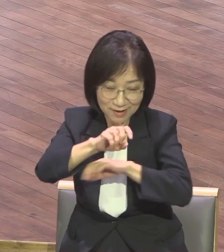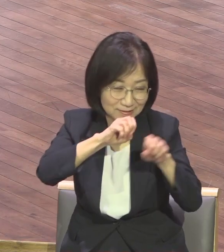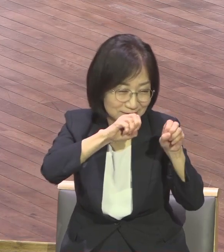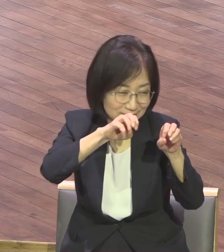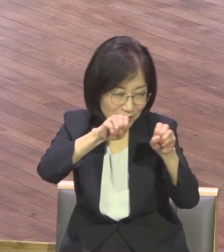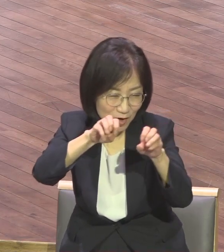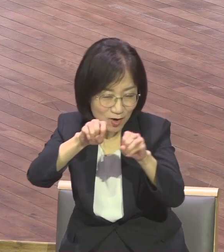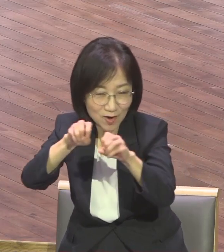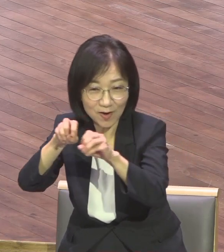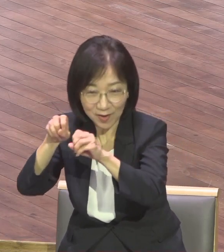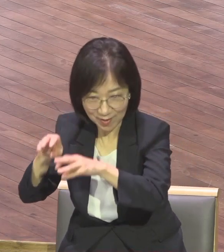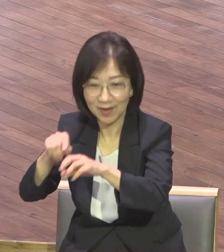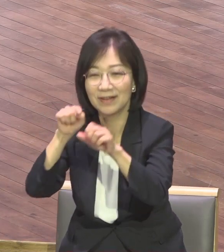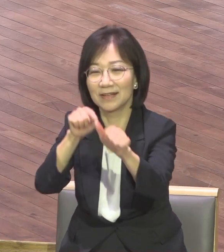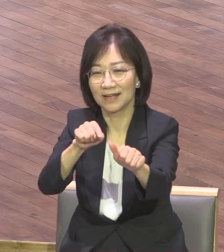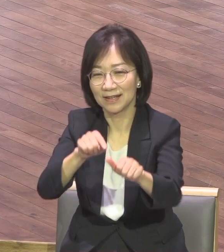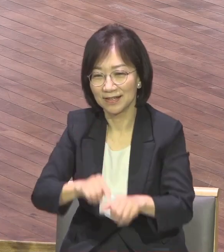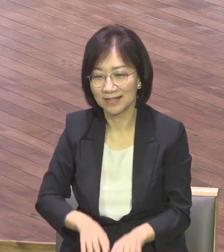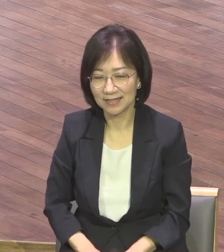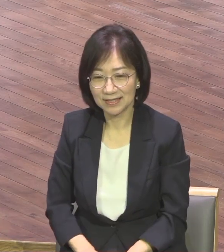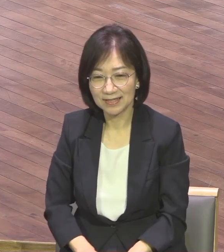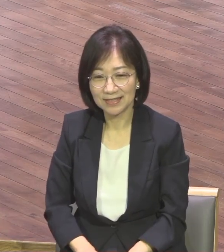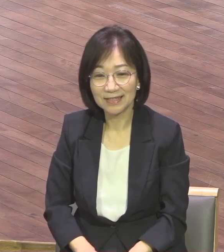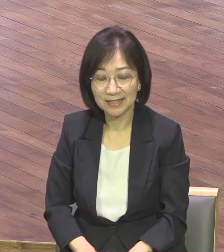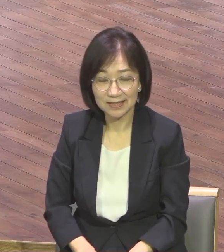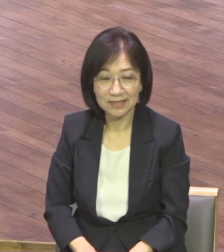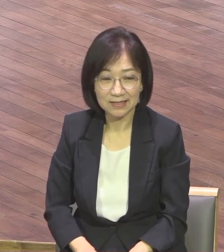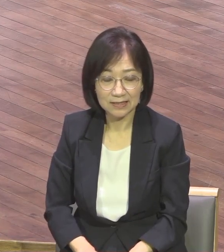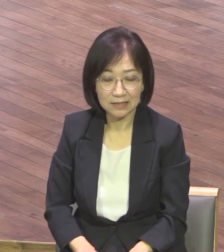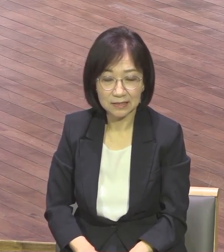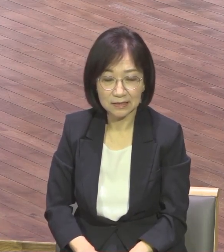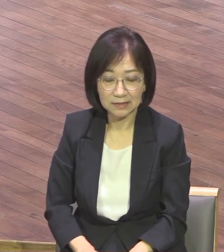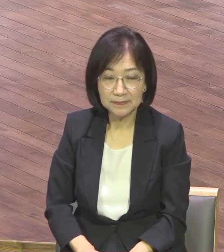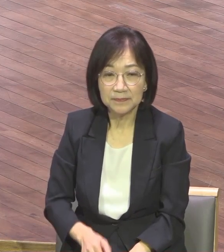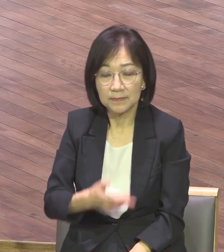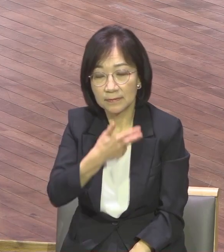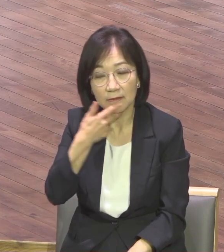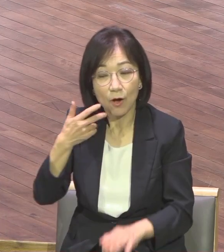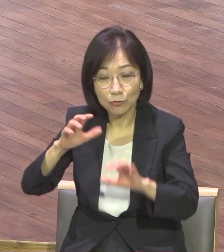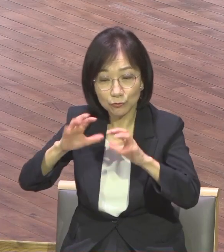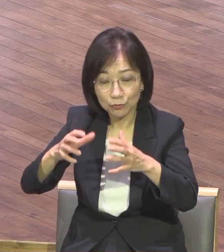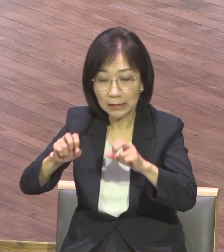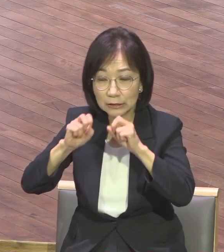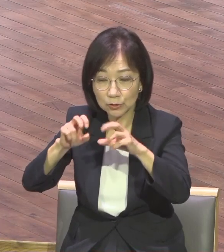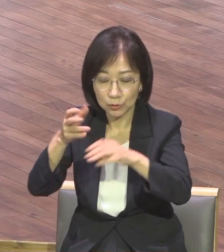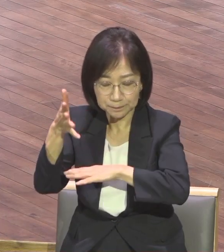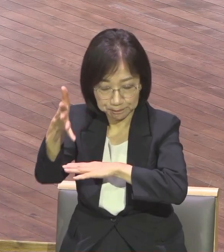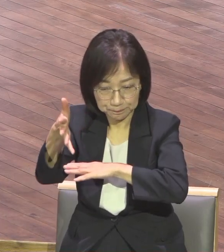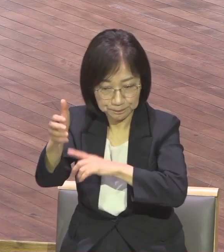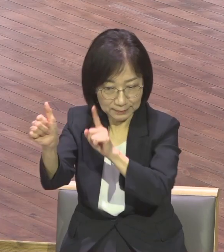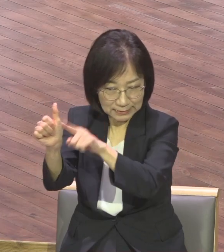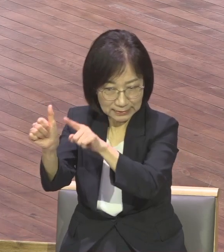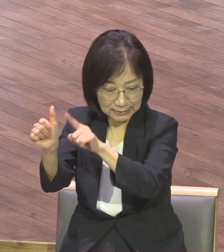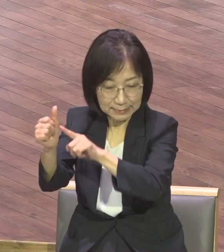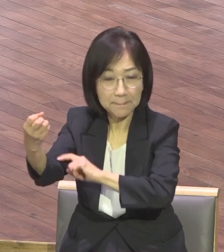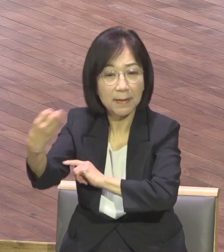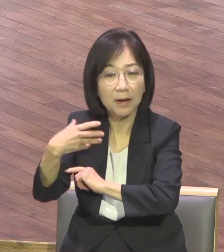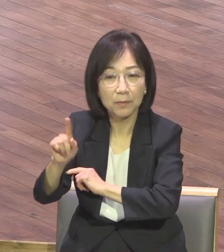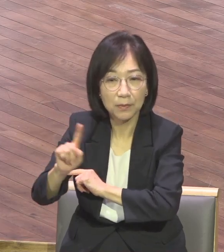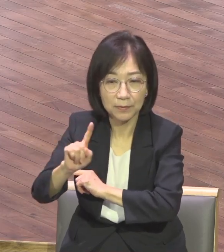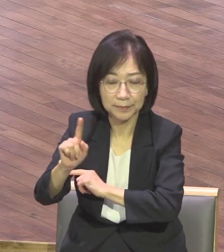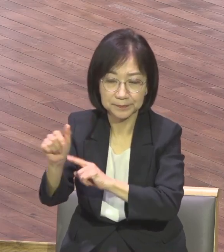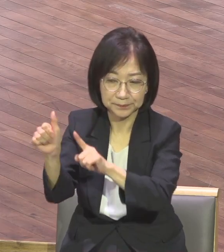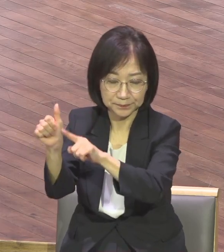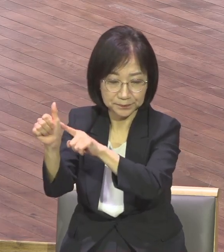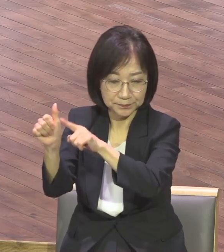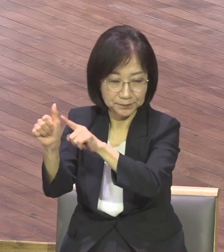이 초대교회가 그랬거든요. 영국의 선교학자 레슬리 누비긴이라는 학자가 있습니다. 이렇게